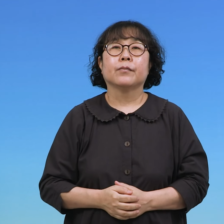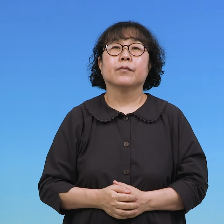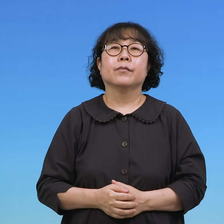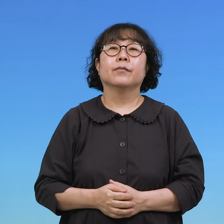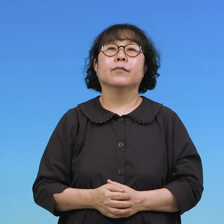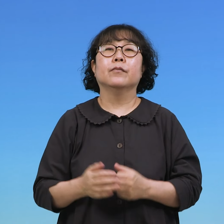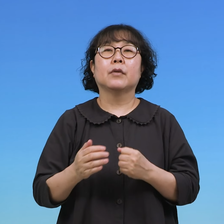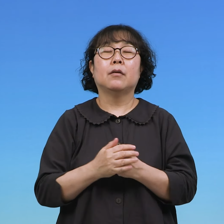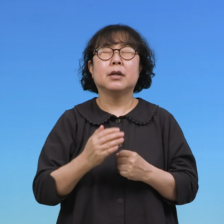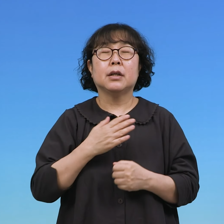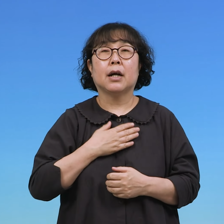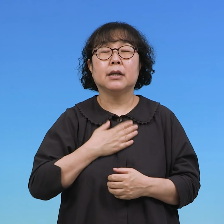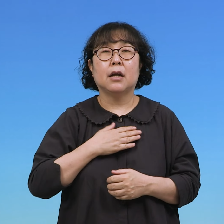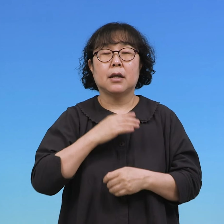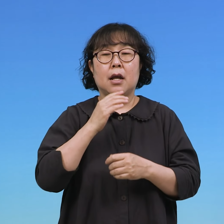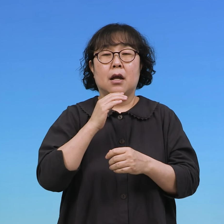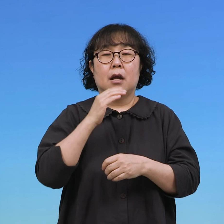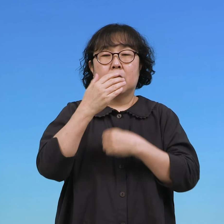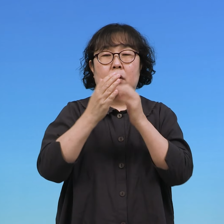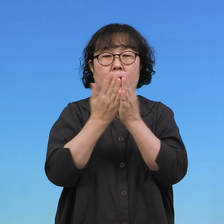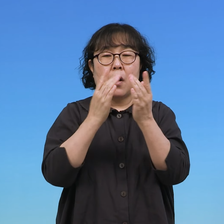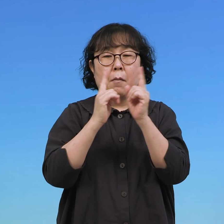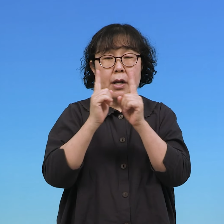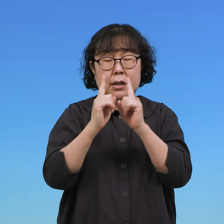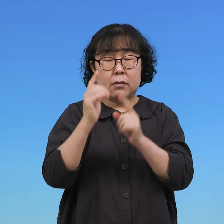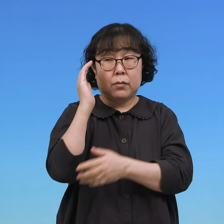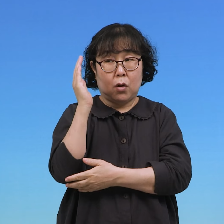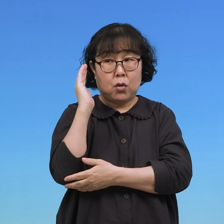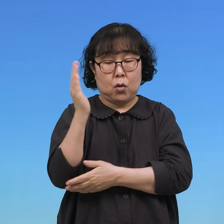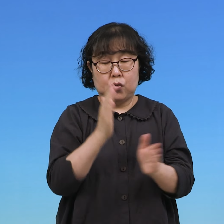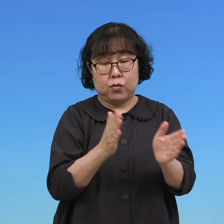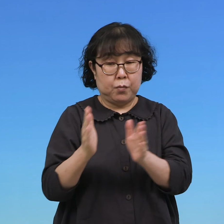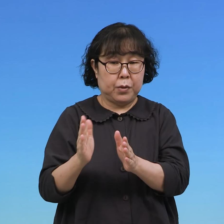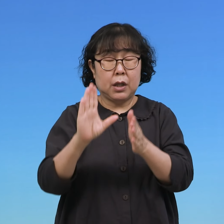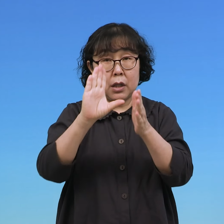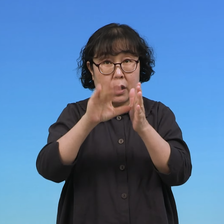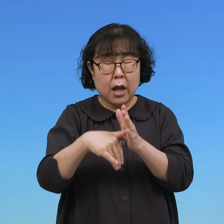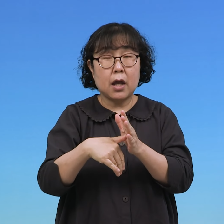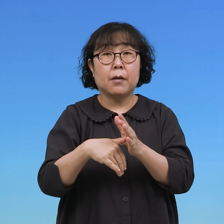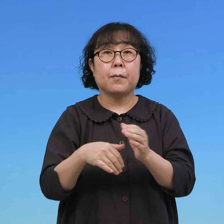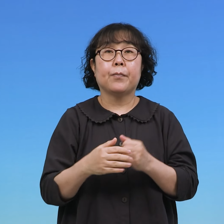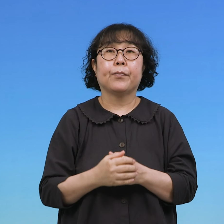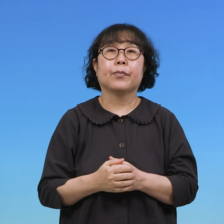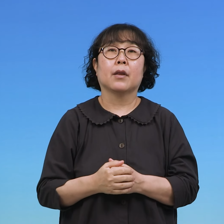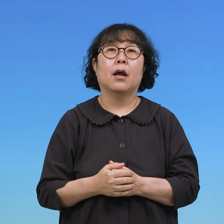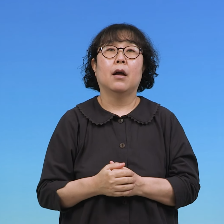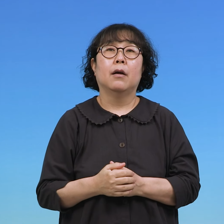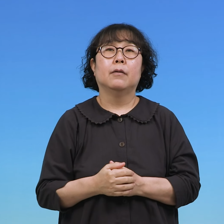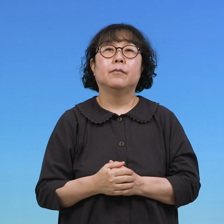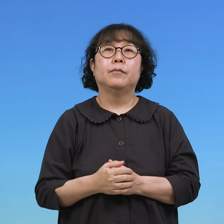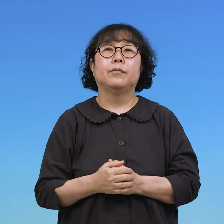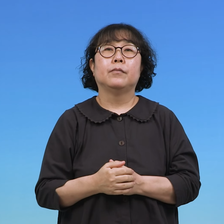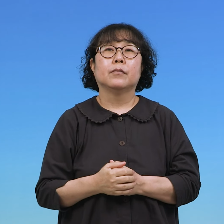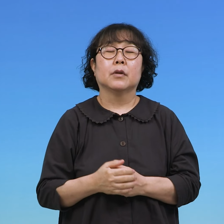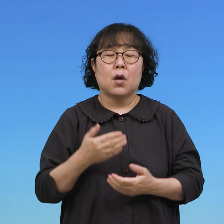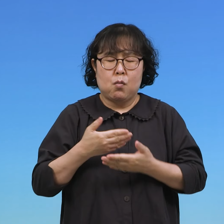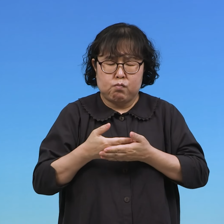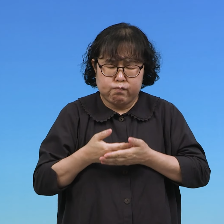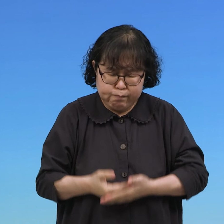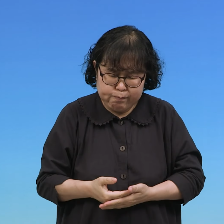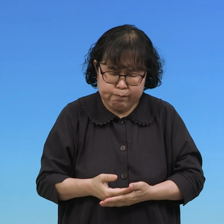이런 생각들을 하면서 말씀을 준비하는데요, 진짜 너무 참 무거운